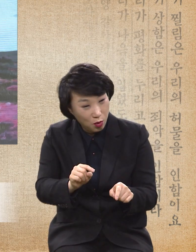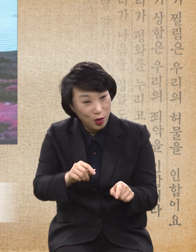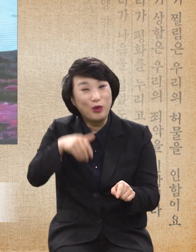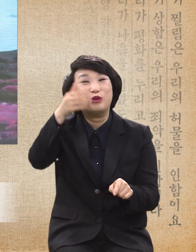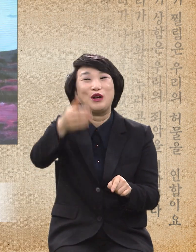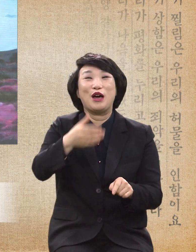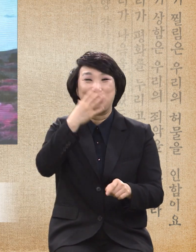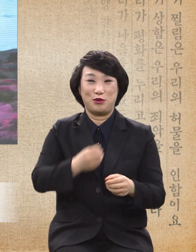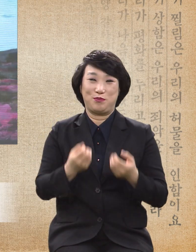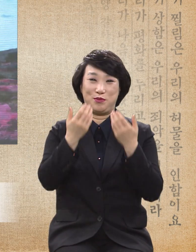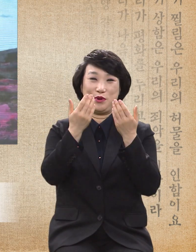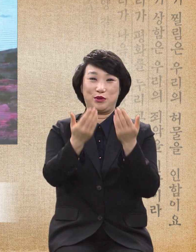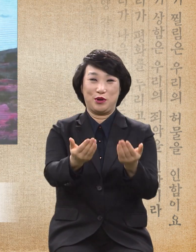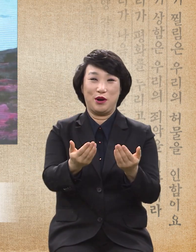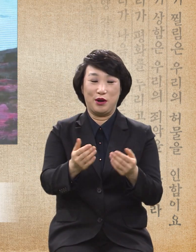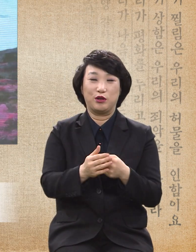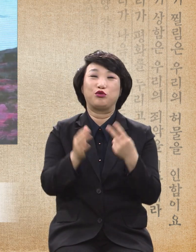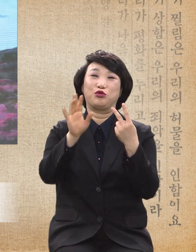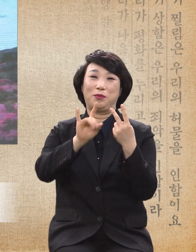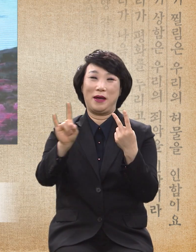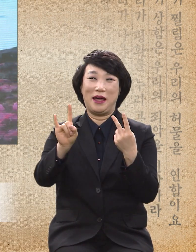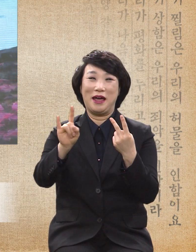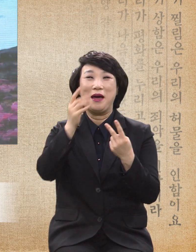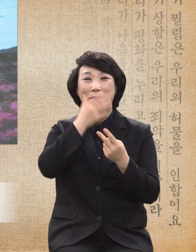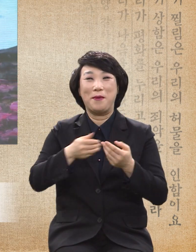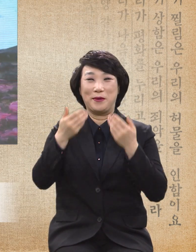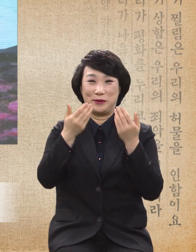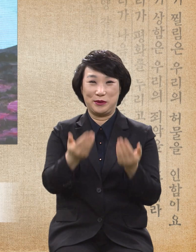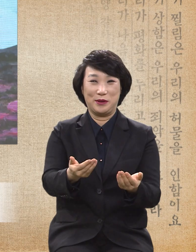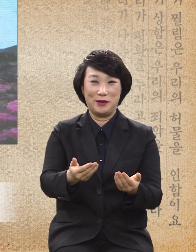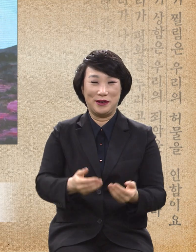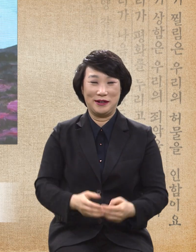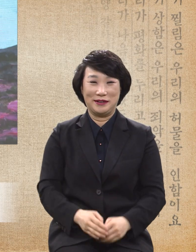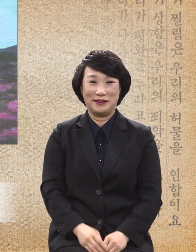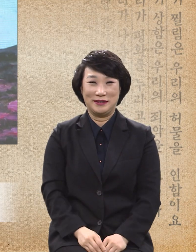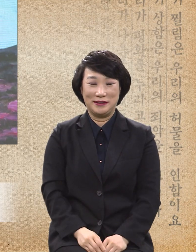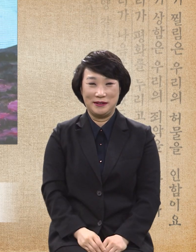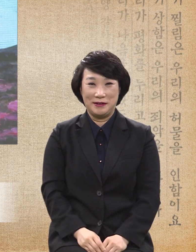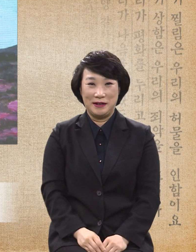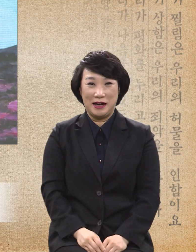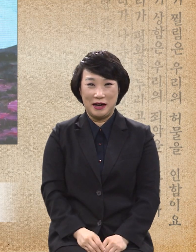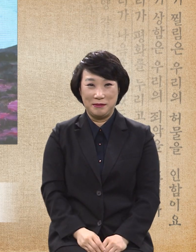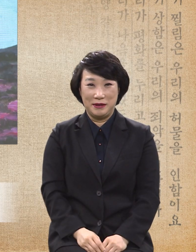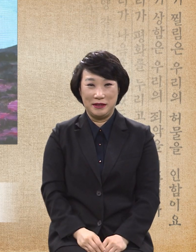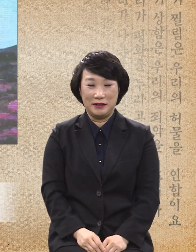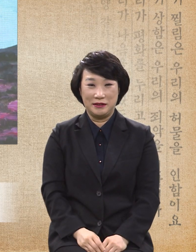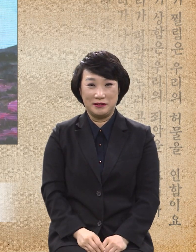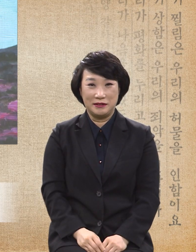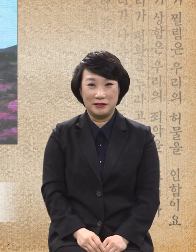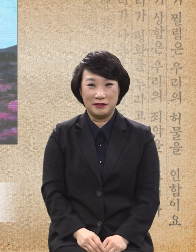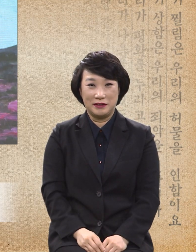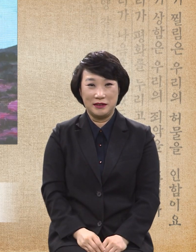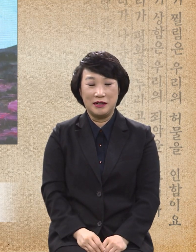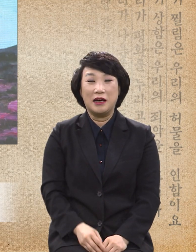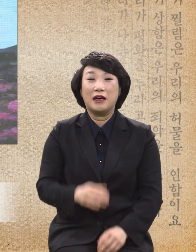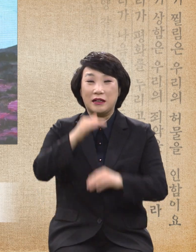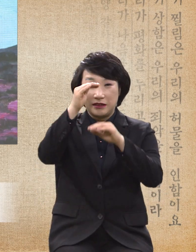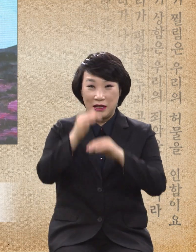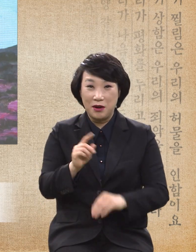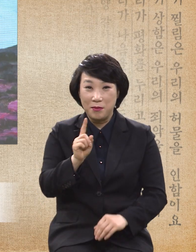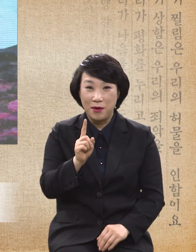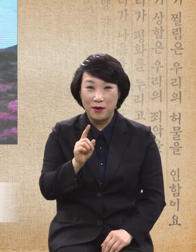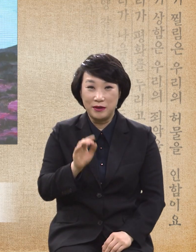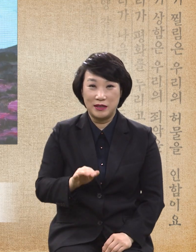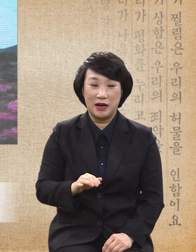후에 축복하실 때 갑절에 복을 주시는 것을 보지 못했더냐 그 말입니다. 이 말은